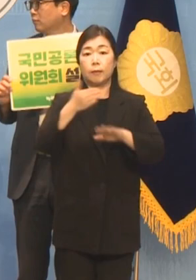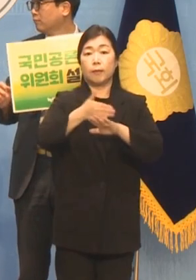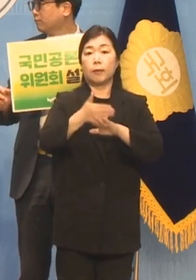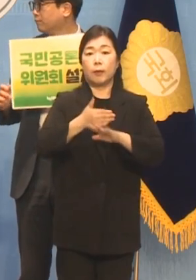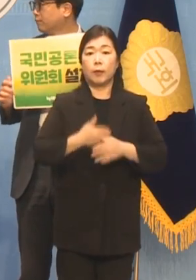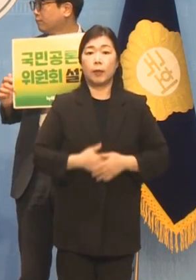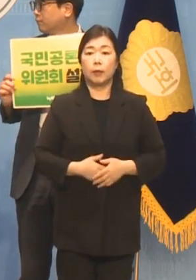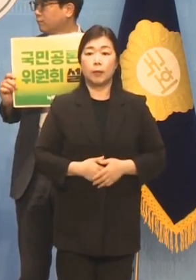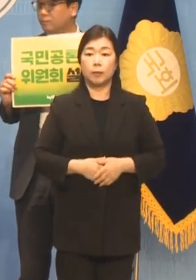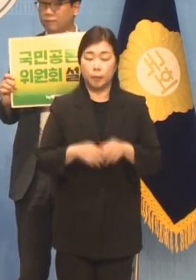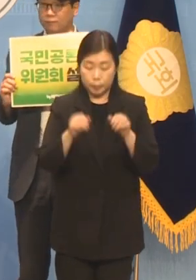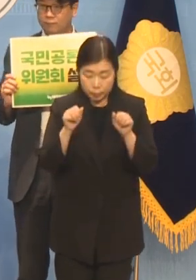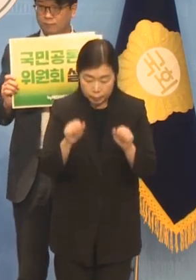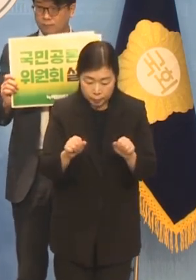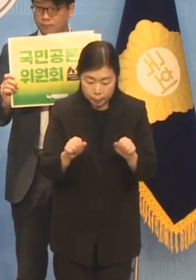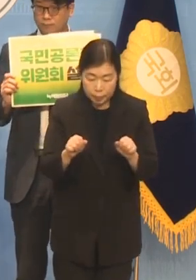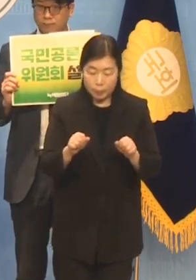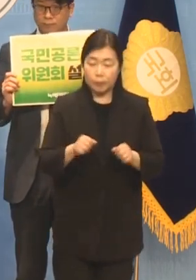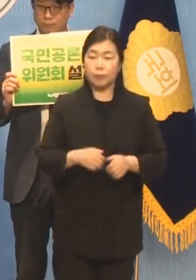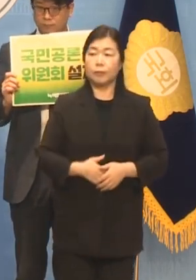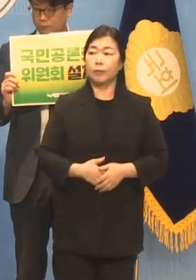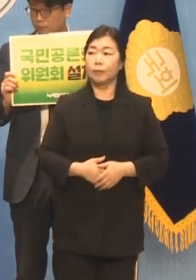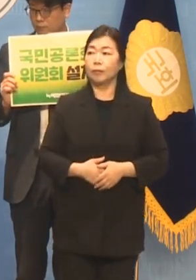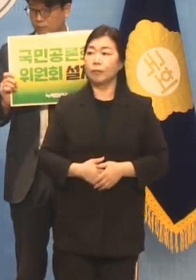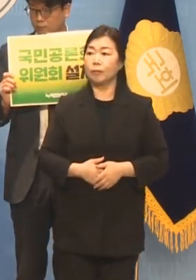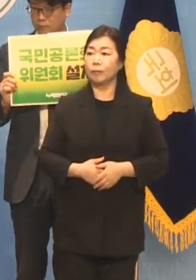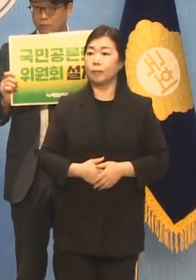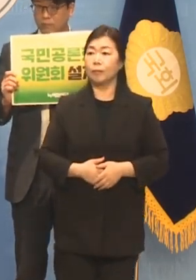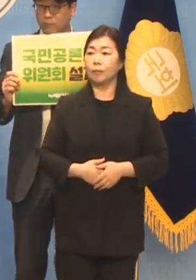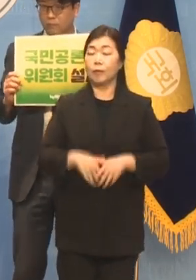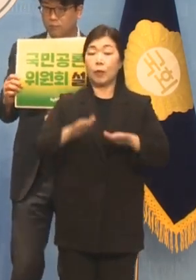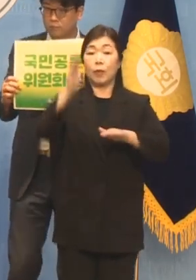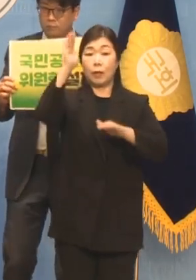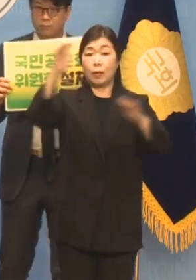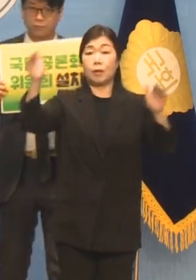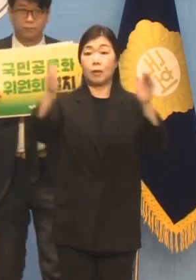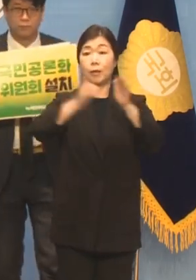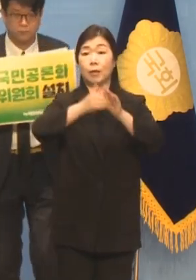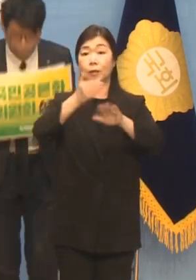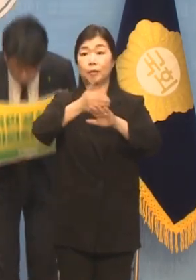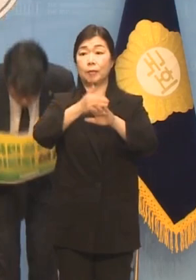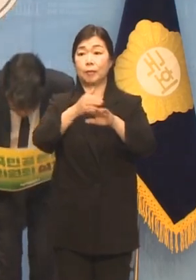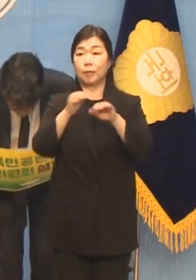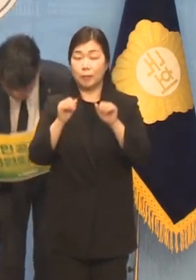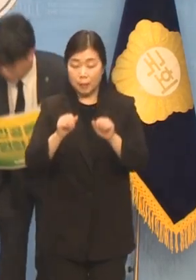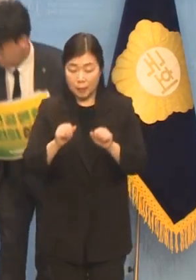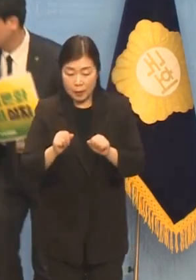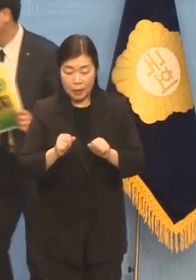고맙습니다. 네, 이상으로 기자회견 마치겠습니다. 고맙습니다.